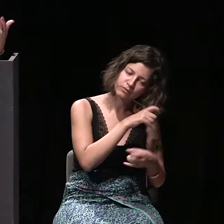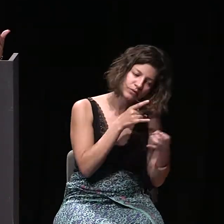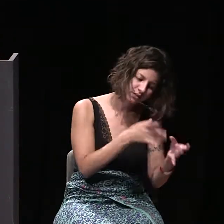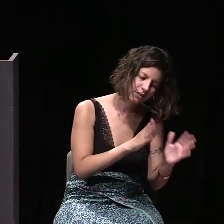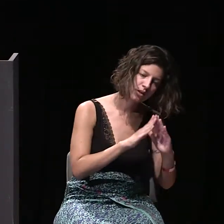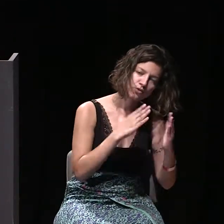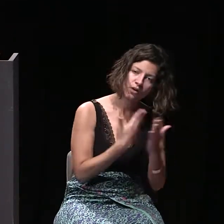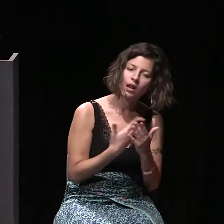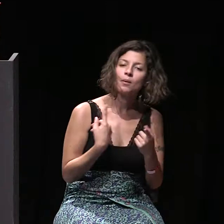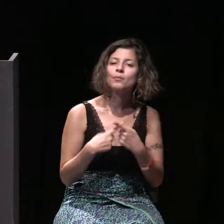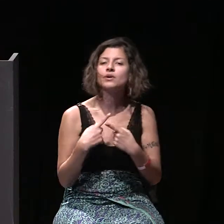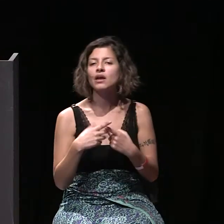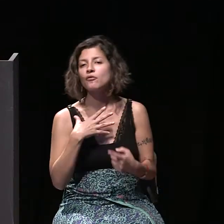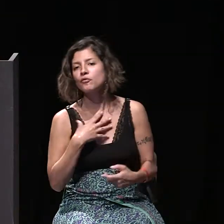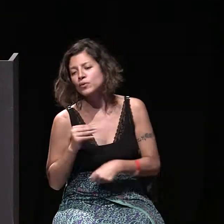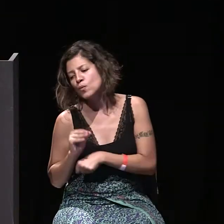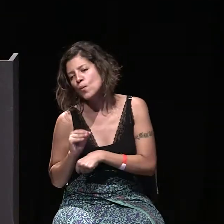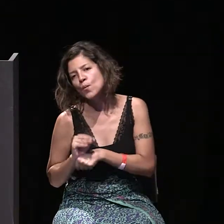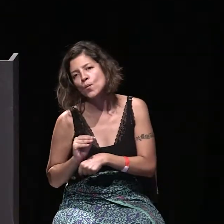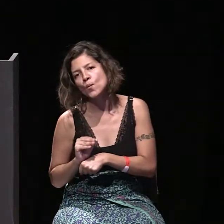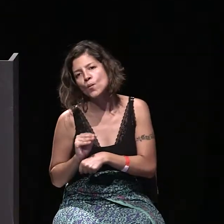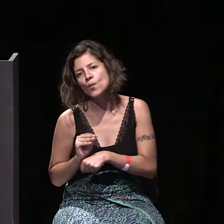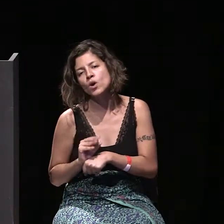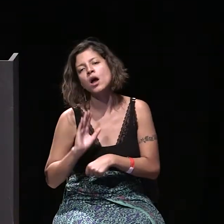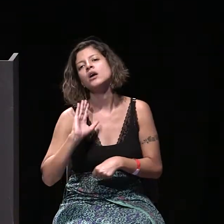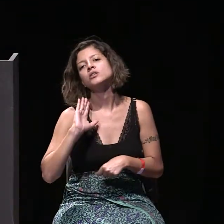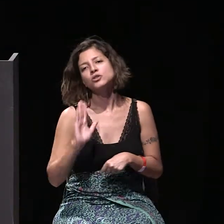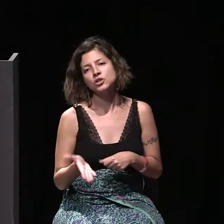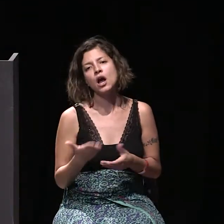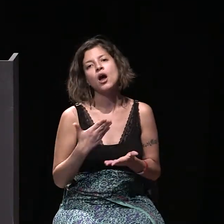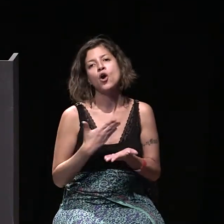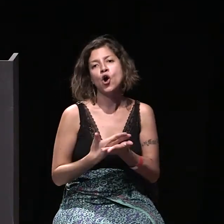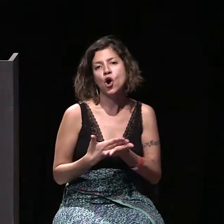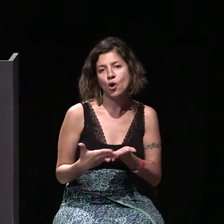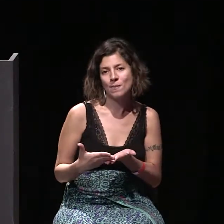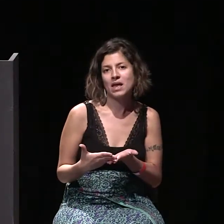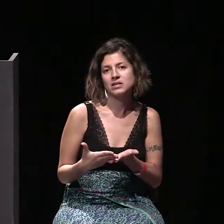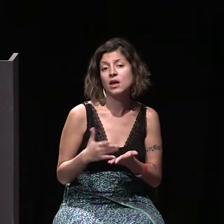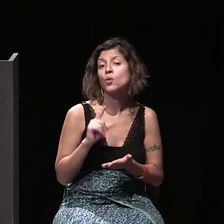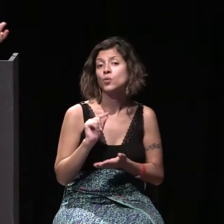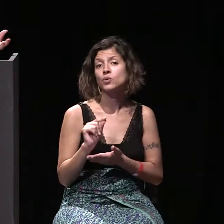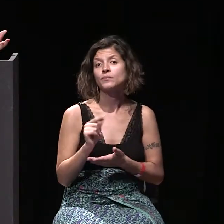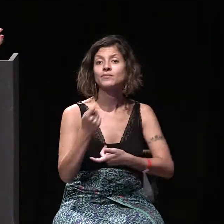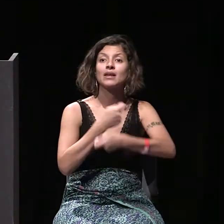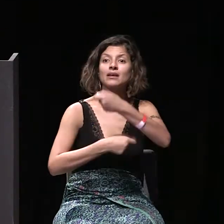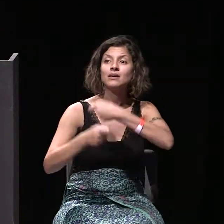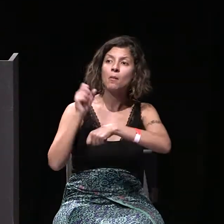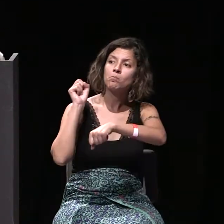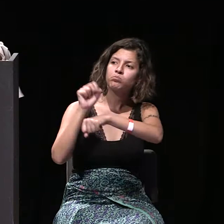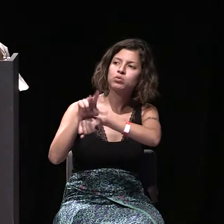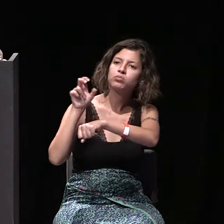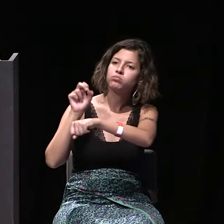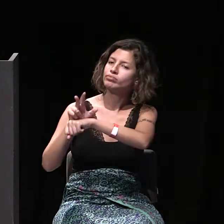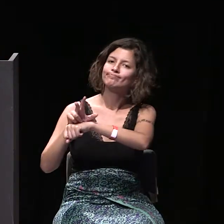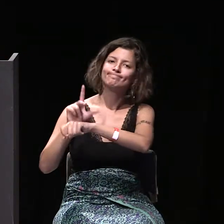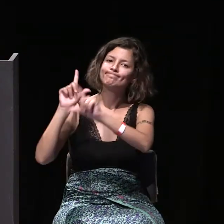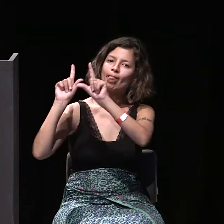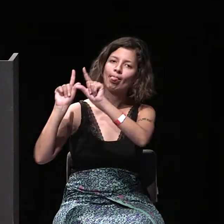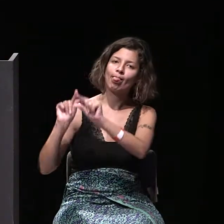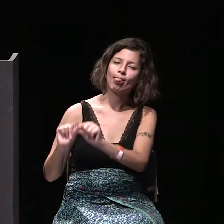Tem que criar seus filhos. Elas já começam a ter restrito o mercado de trabalho e,